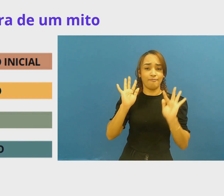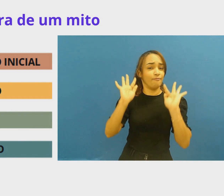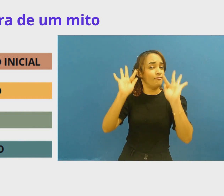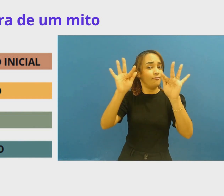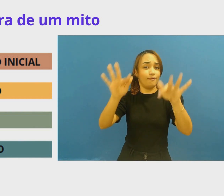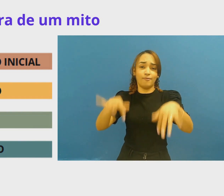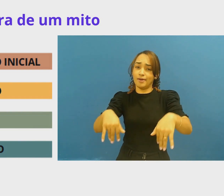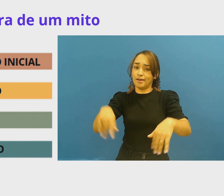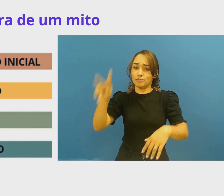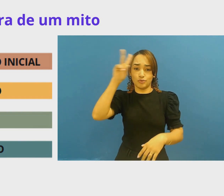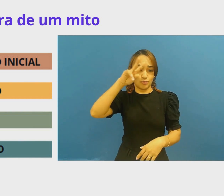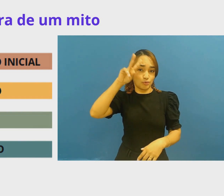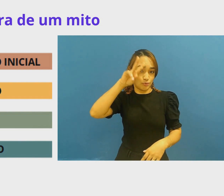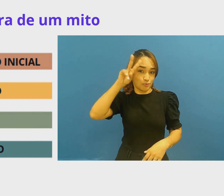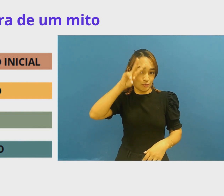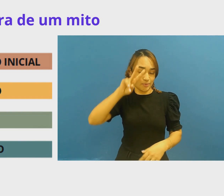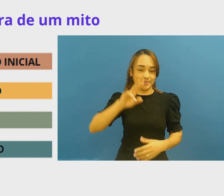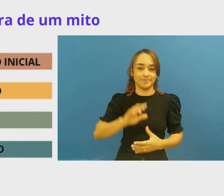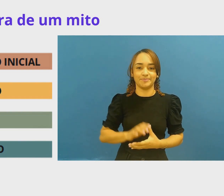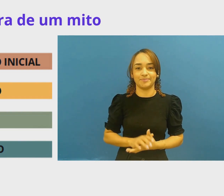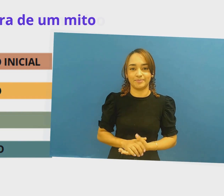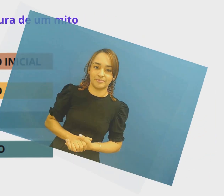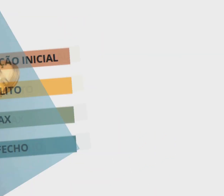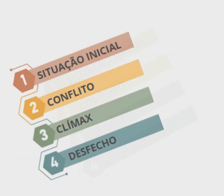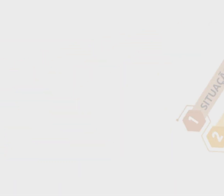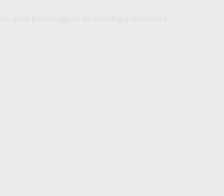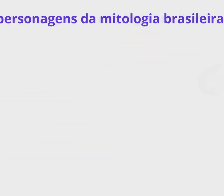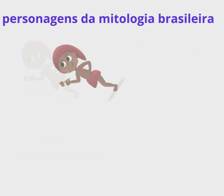Essa é o fim da história.